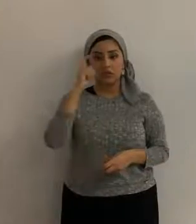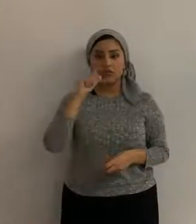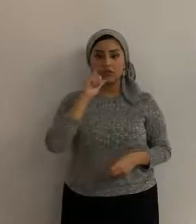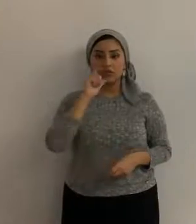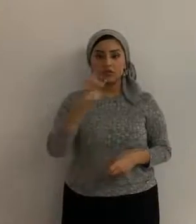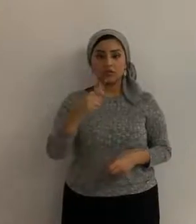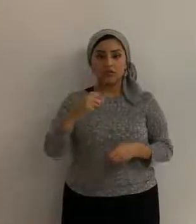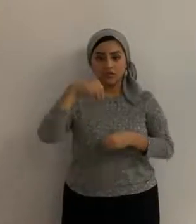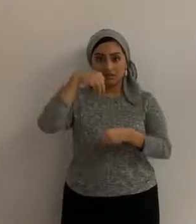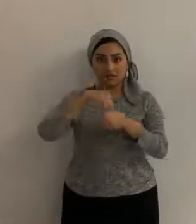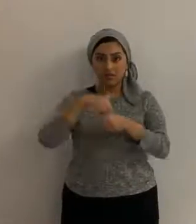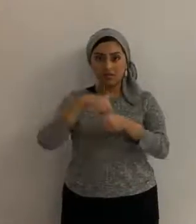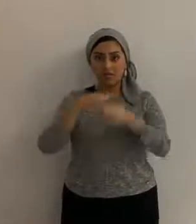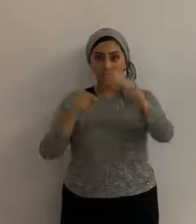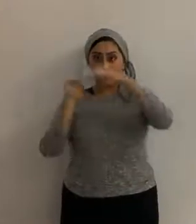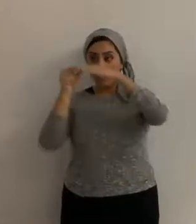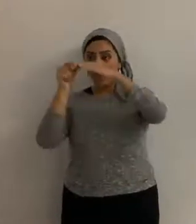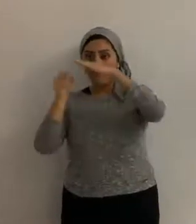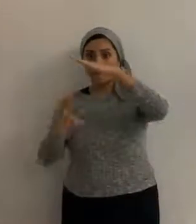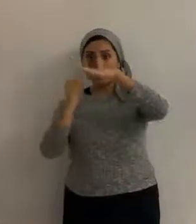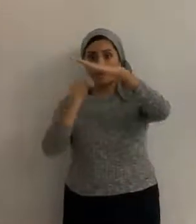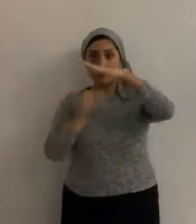pilotes y luego dejarlo vacío.